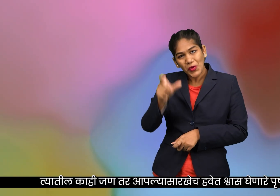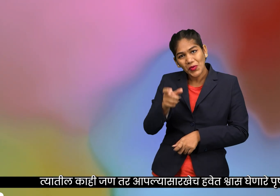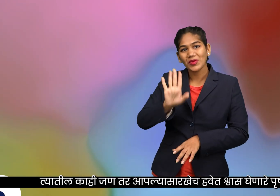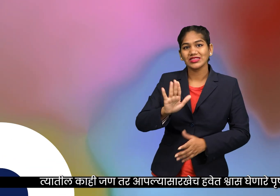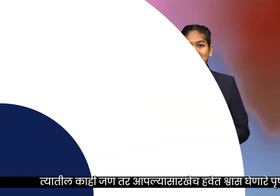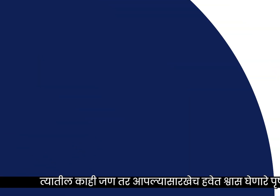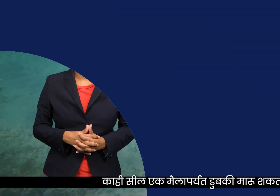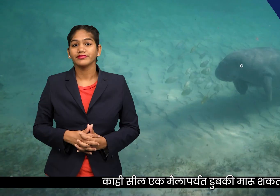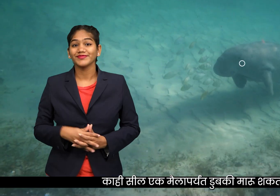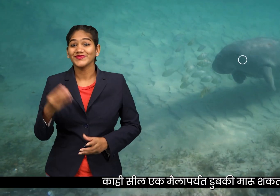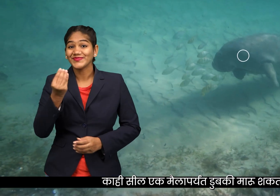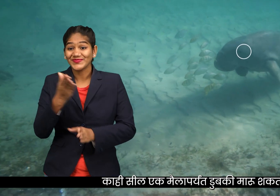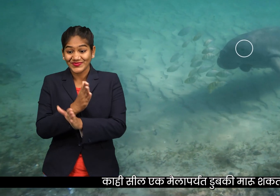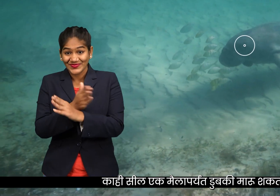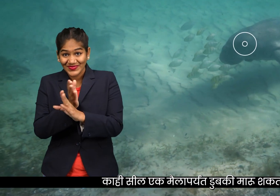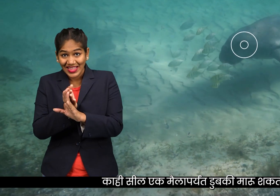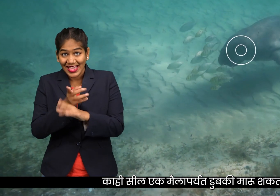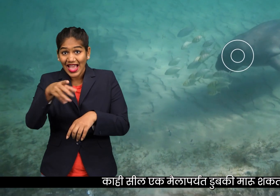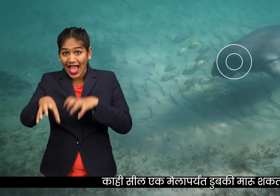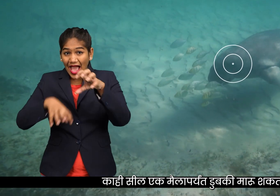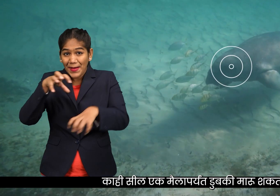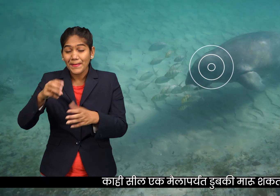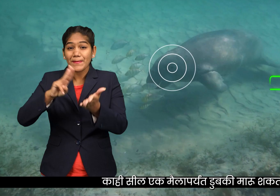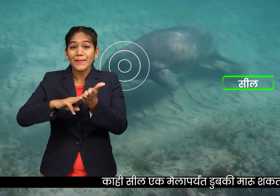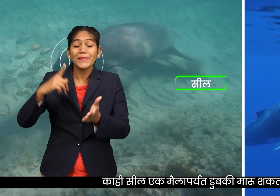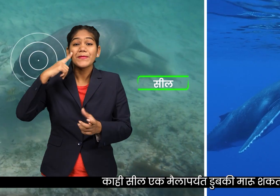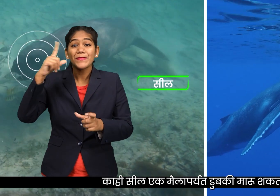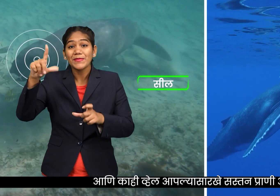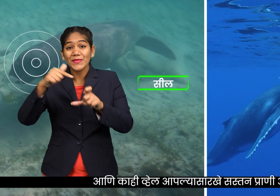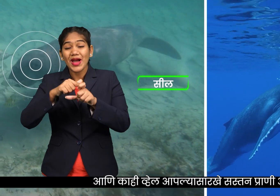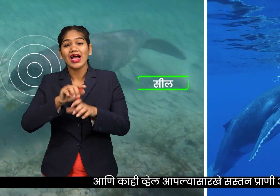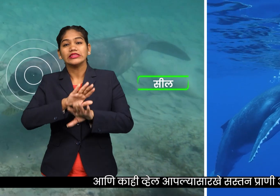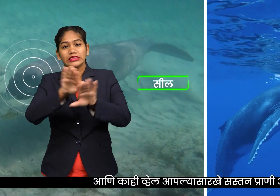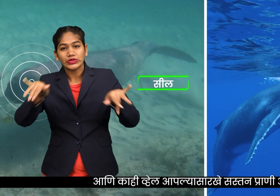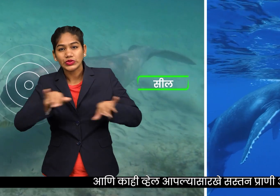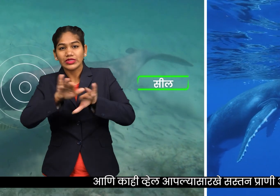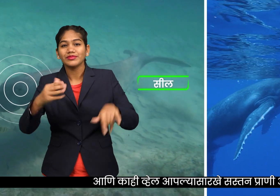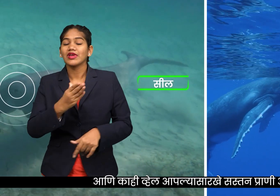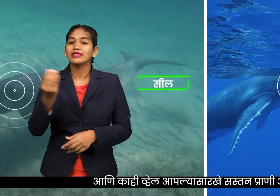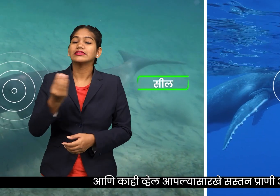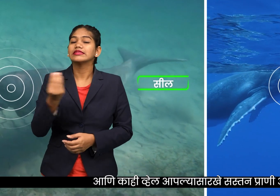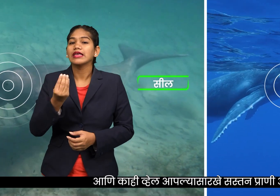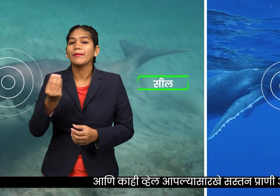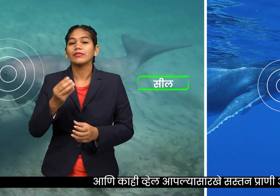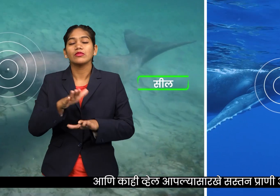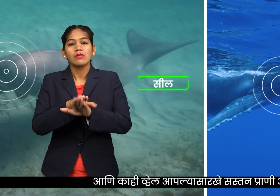आहेत. काही सील 1 मैलापर्यंत डुबकी मारू शकतात आणि काही